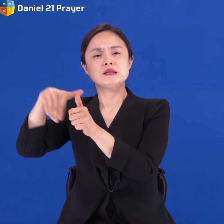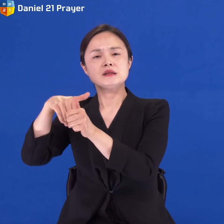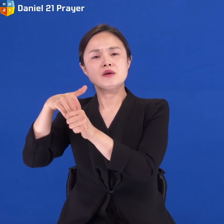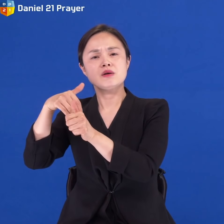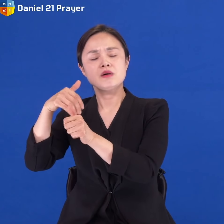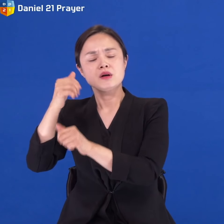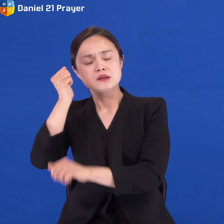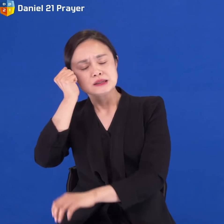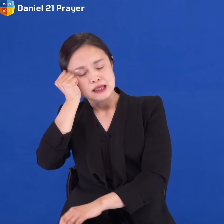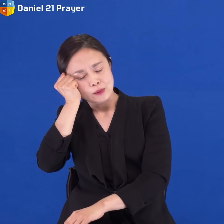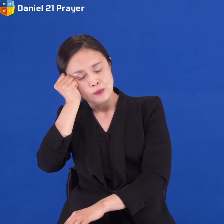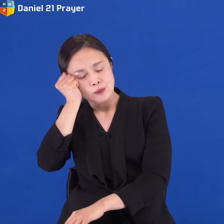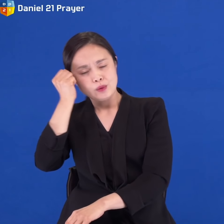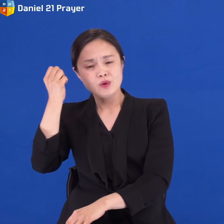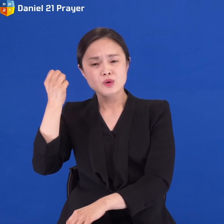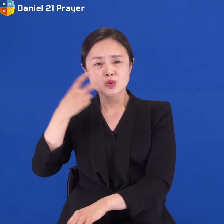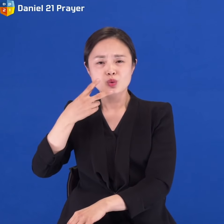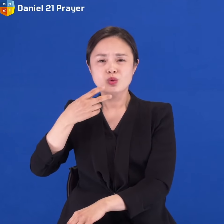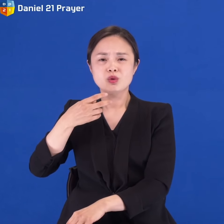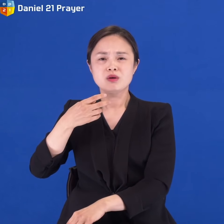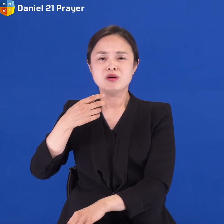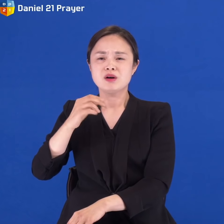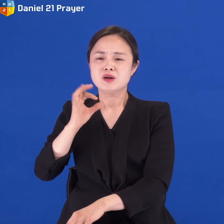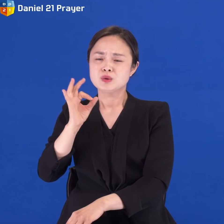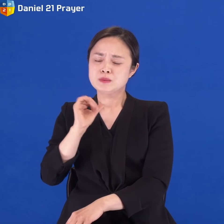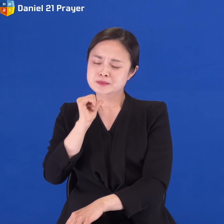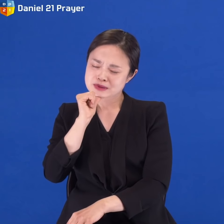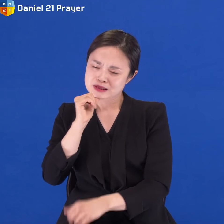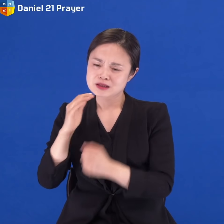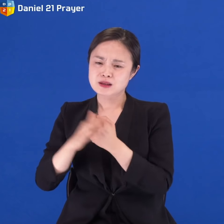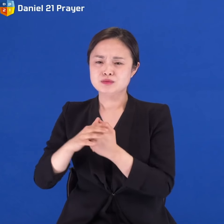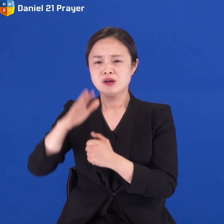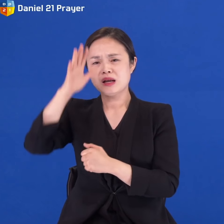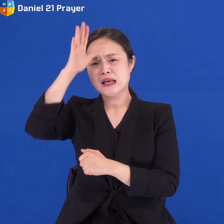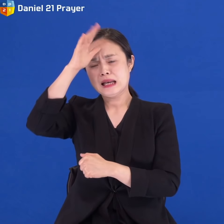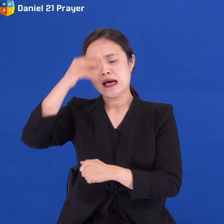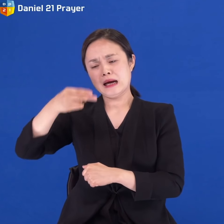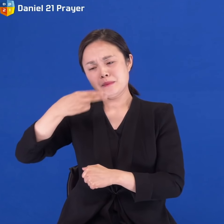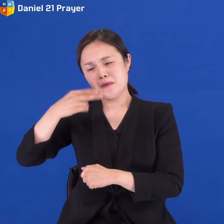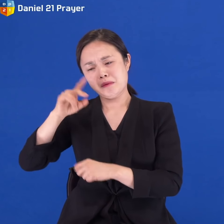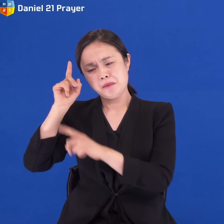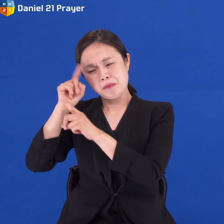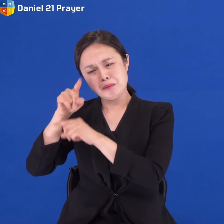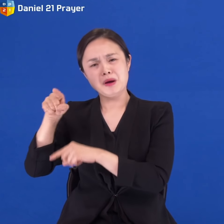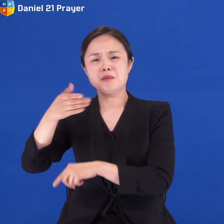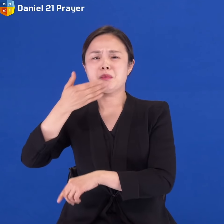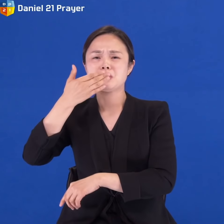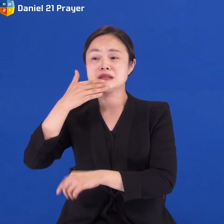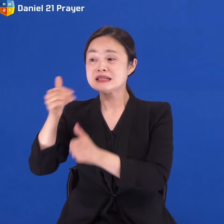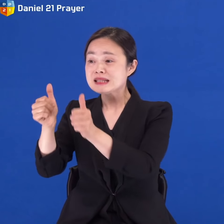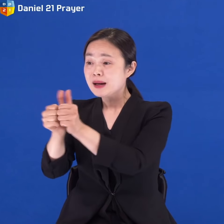먹는 그런 분들을 저는 따라다녔습니다.